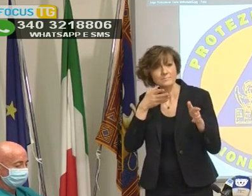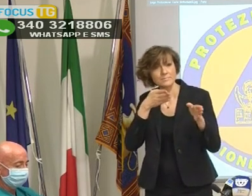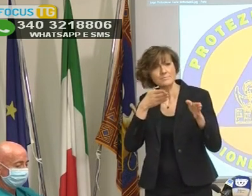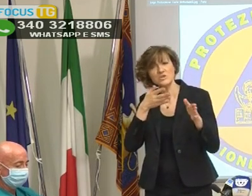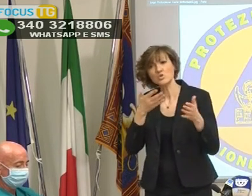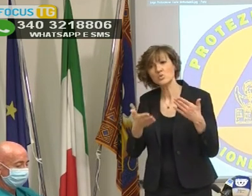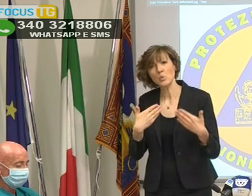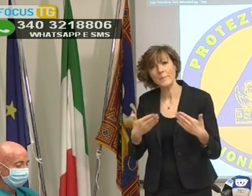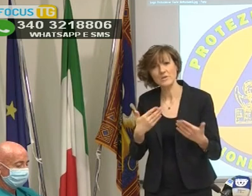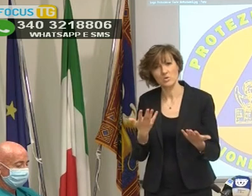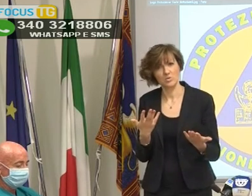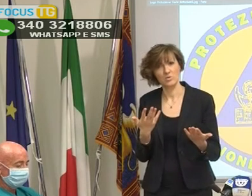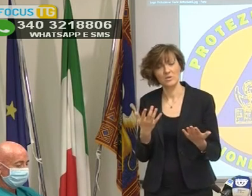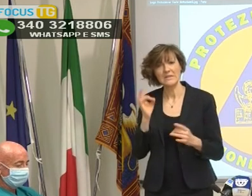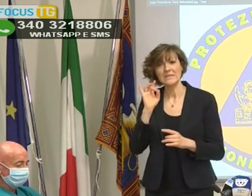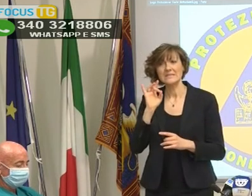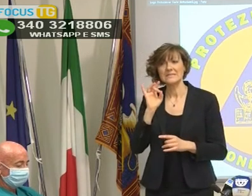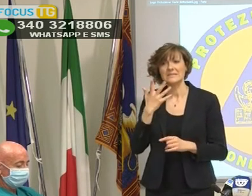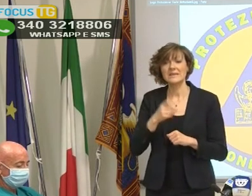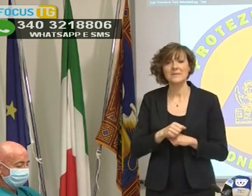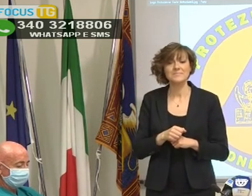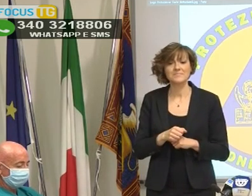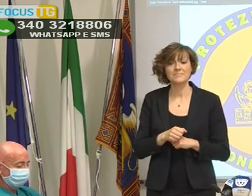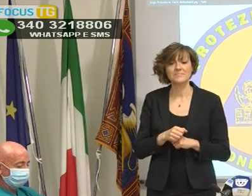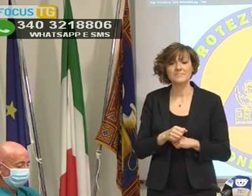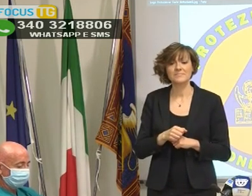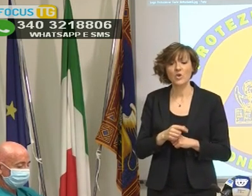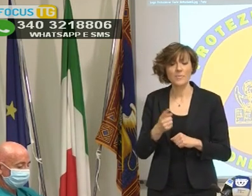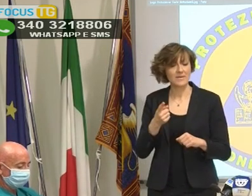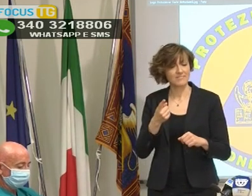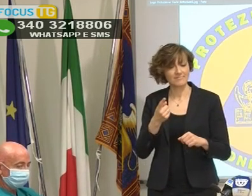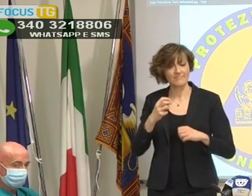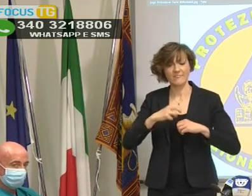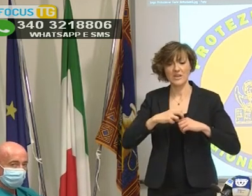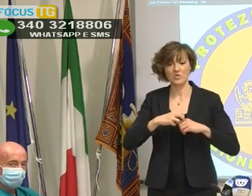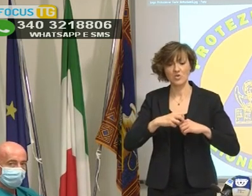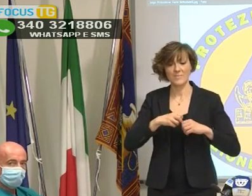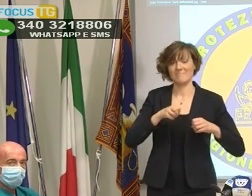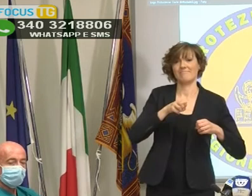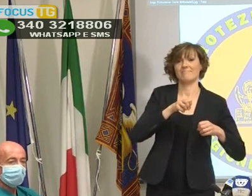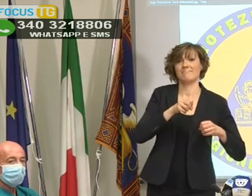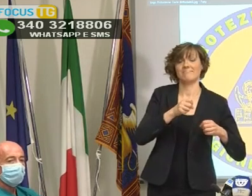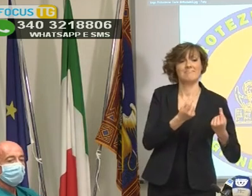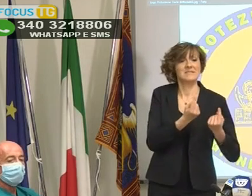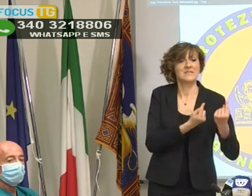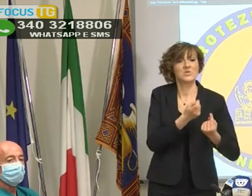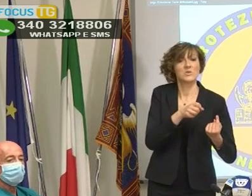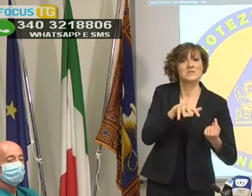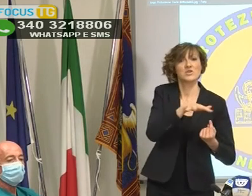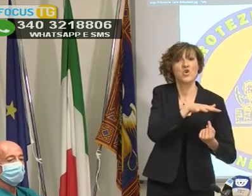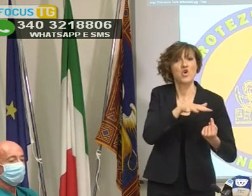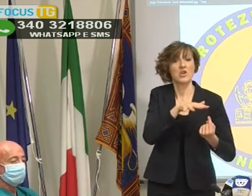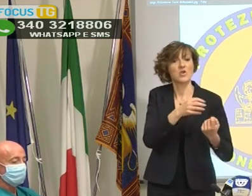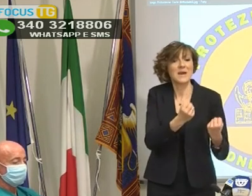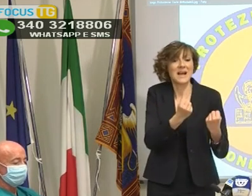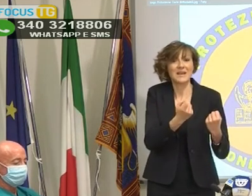ha non è il virus locale, domestico, che è un proiettile che ha una bassa